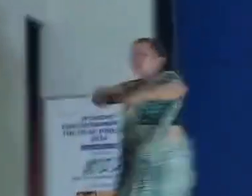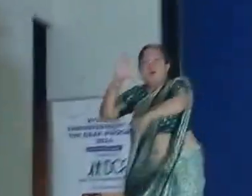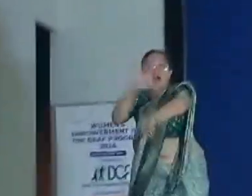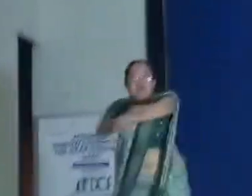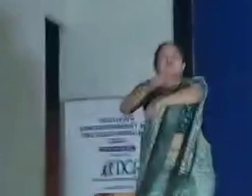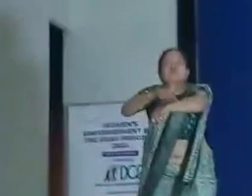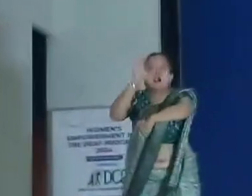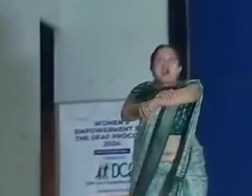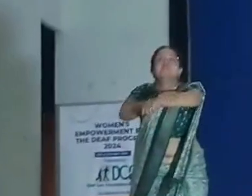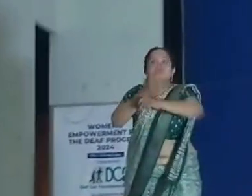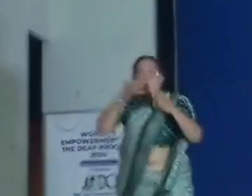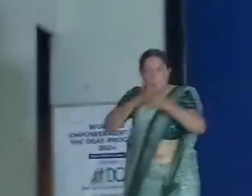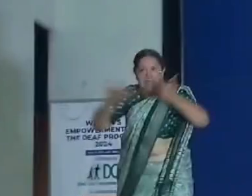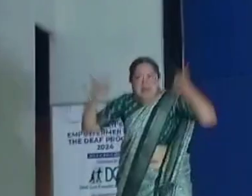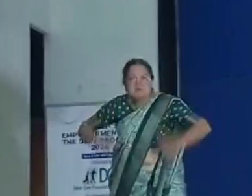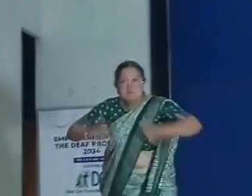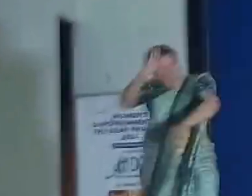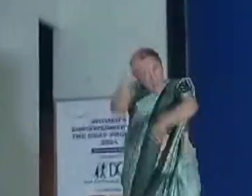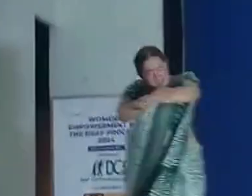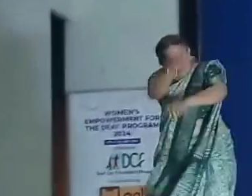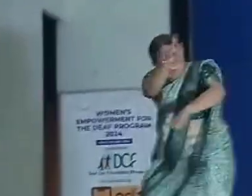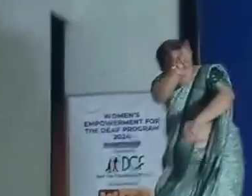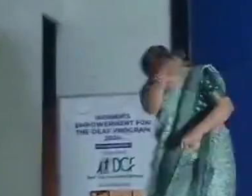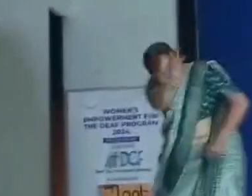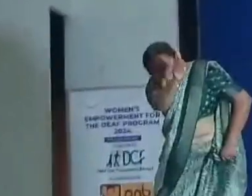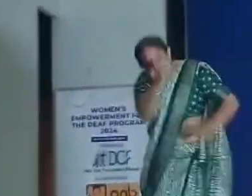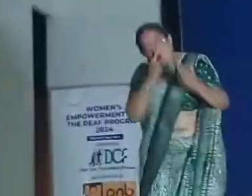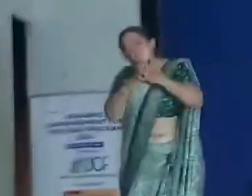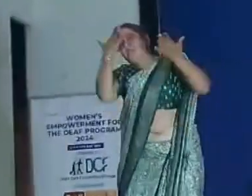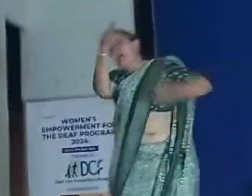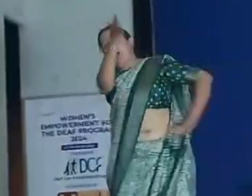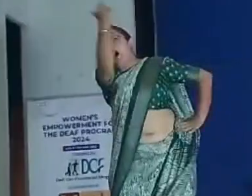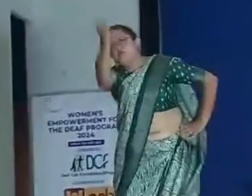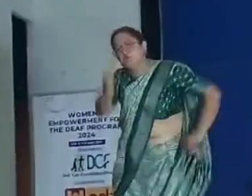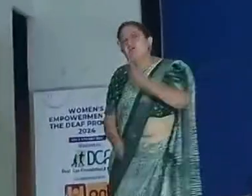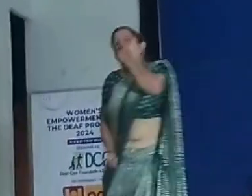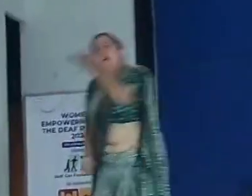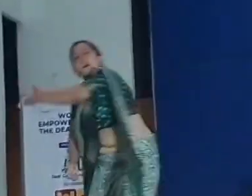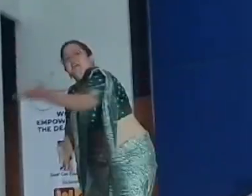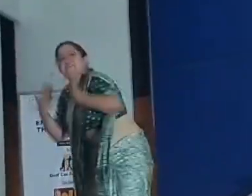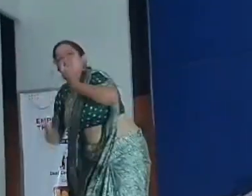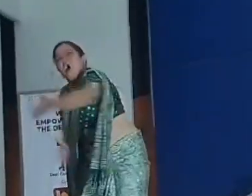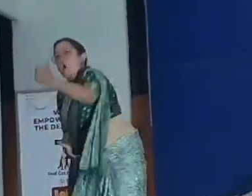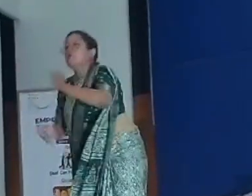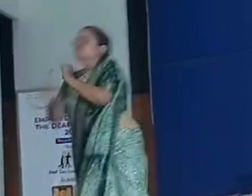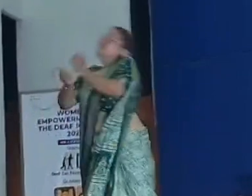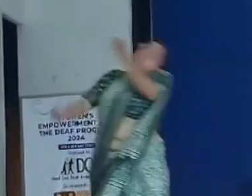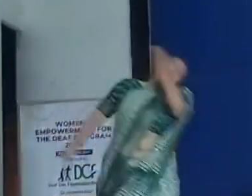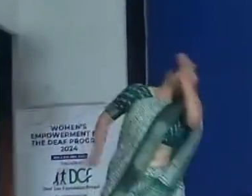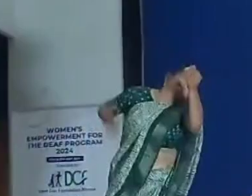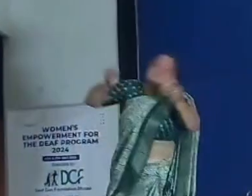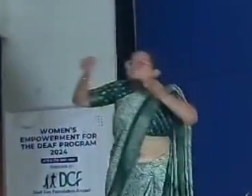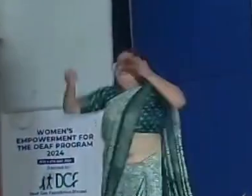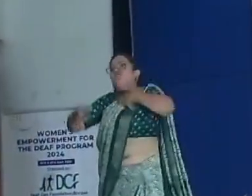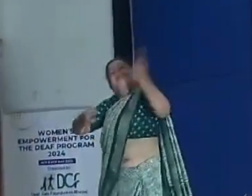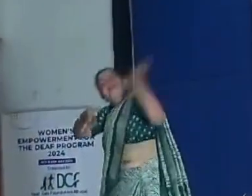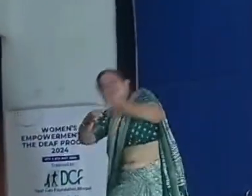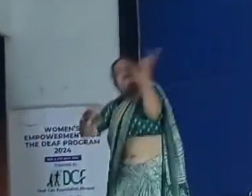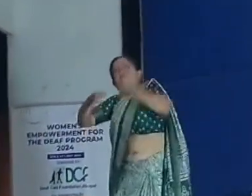लगाया, आप लोगों ने एक मैं महिला हूँ आपके मेरे को हाथ लगा सकते हो, ये सही चीज है क्या? आपको खुद को तो लोग पता नहीं आप इस लड़की का कैसे समझेंगे।